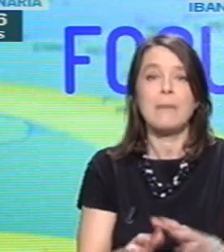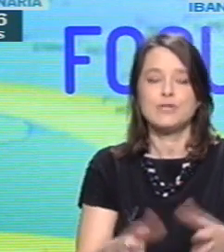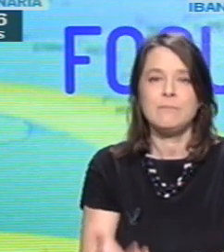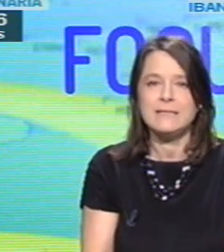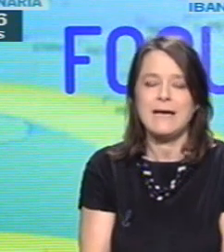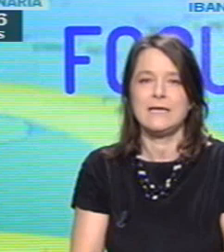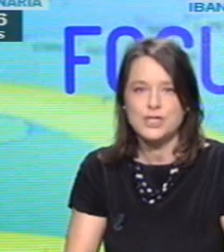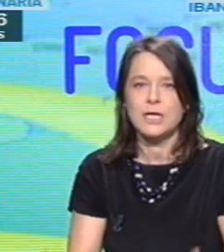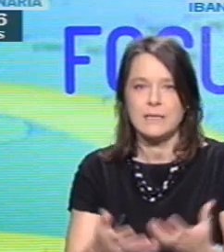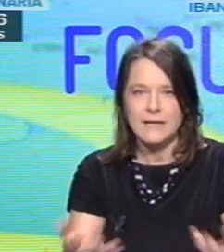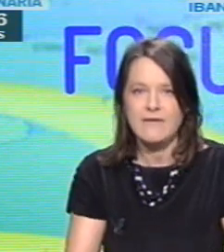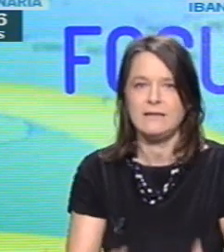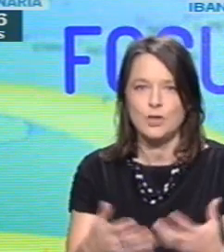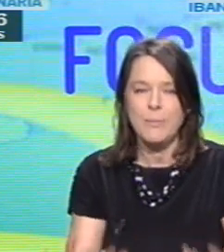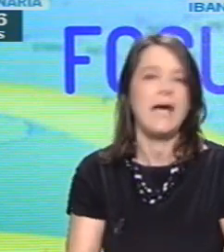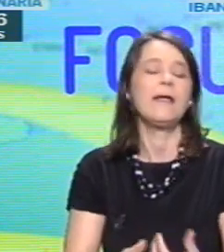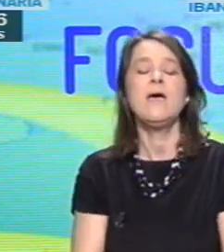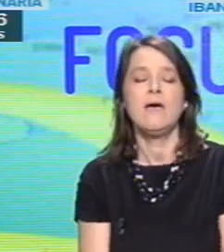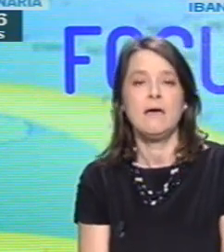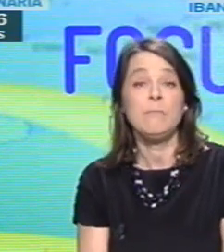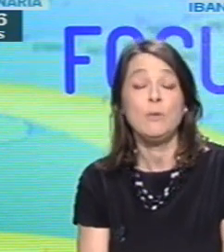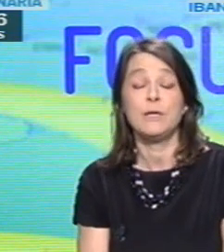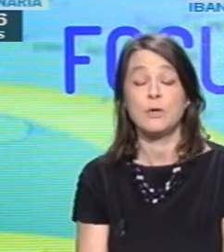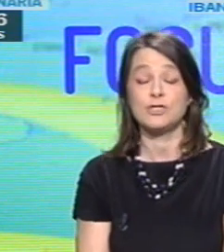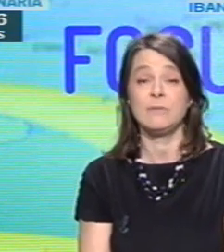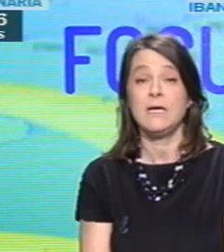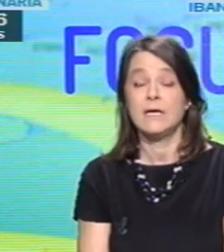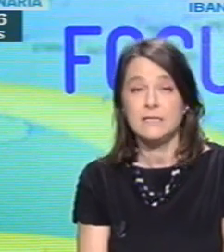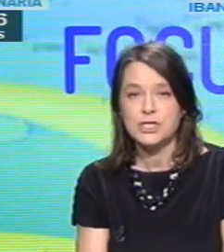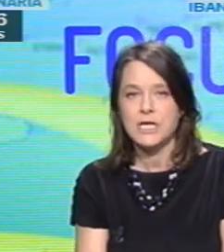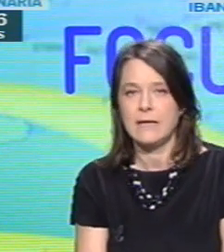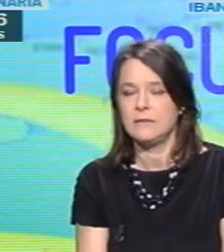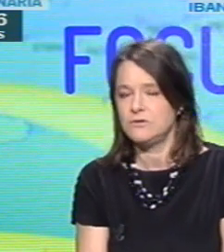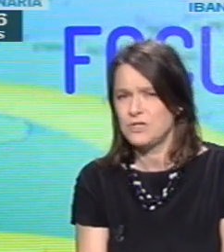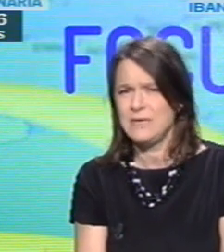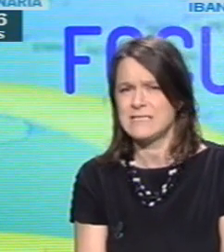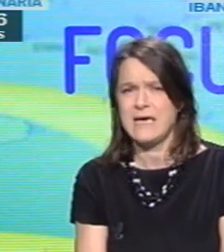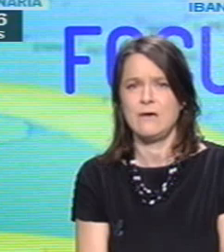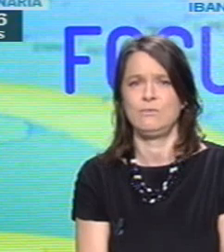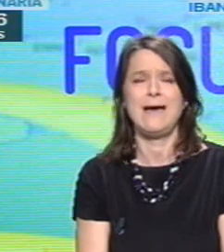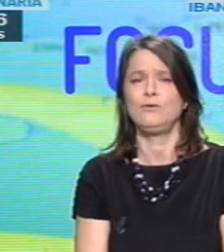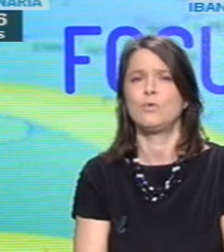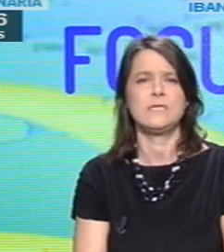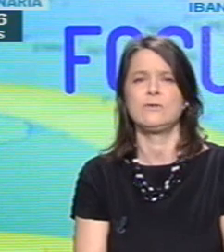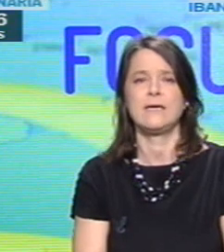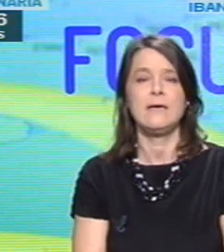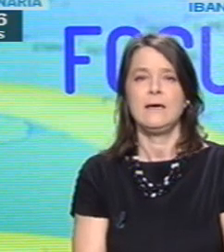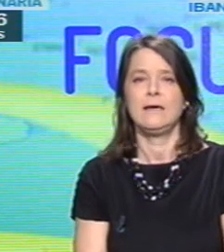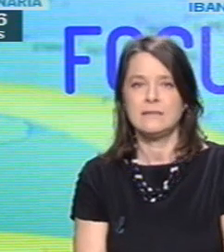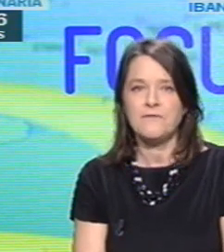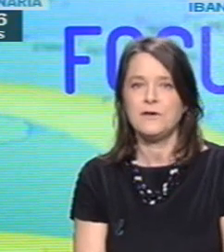ha la possibilità di agire, di andare avanti, di operare almeno per i prossimi 10 anni. Di conseguenza è un dato questo